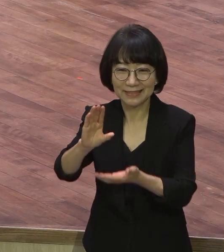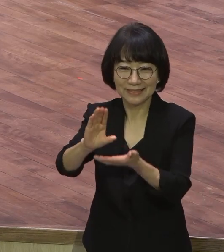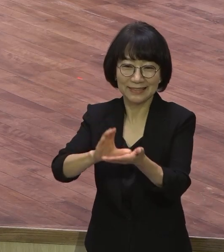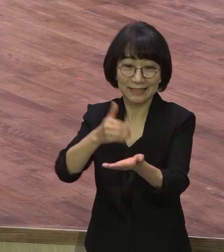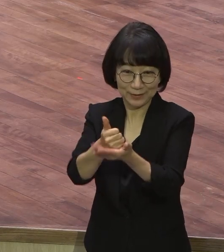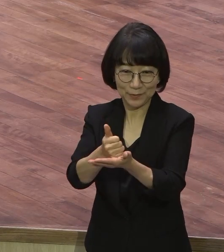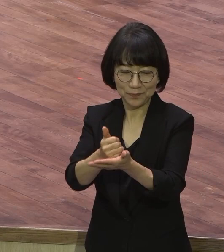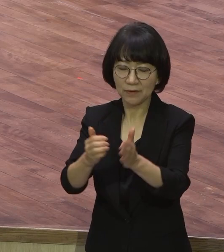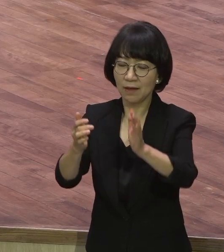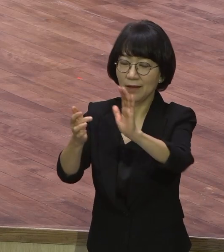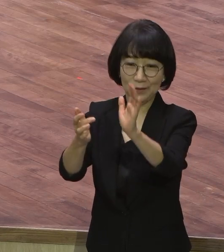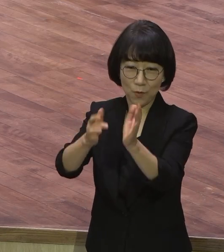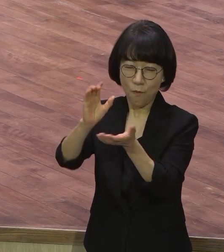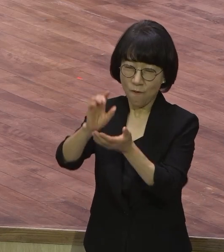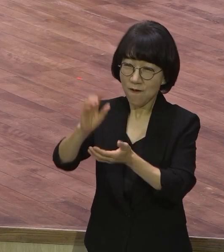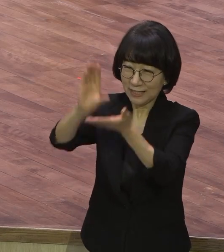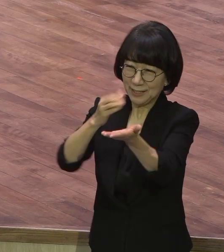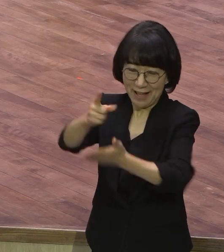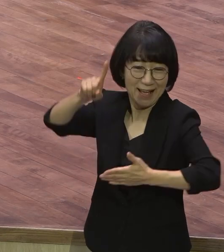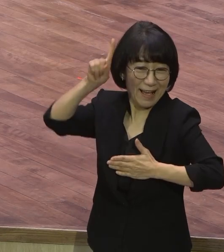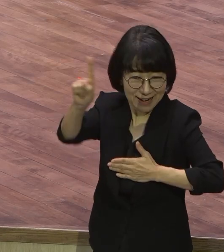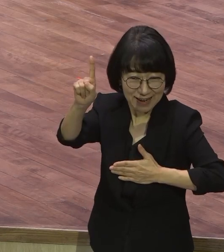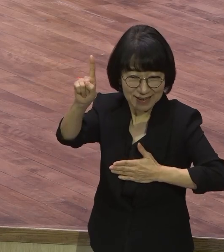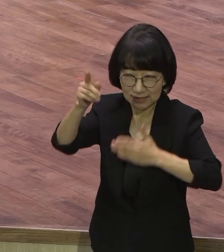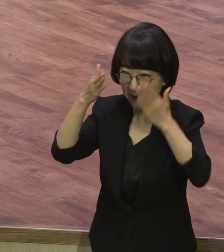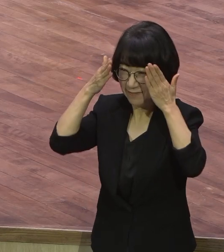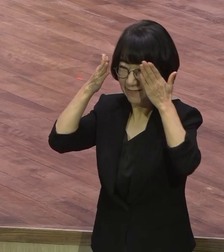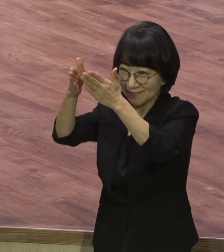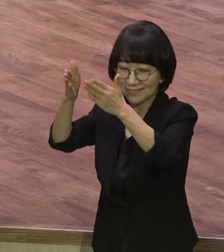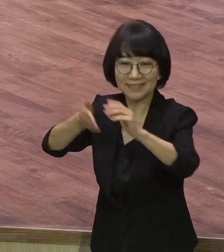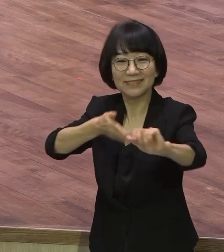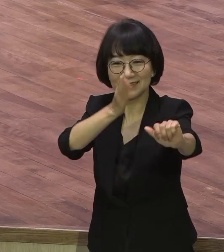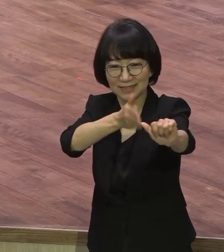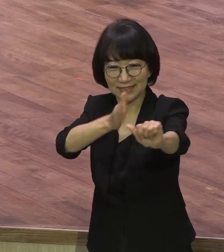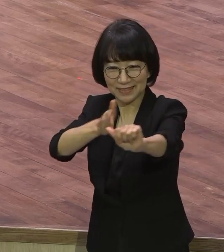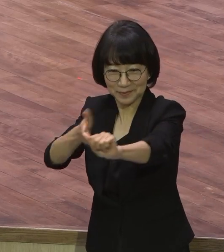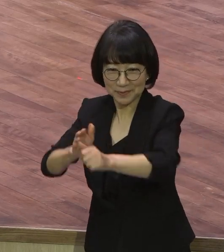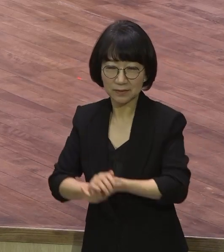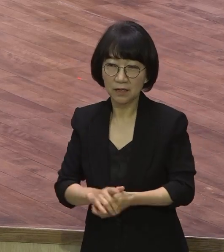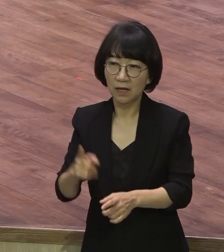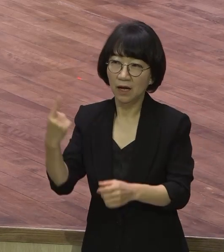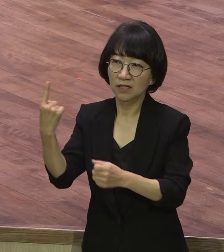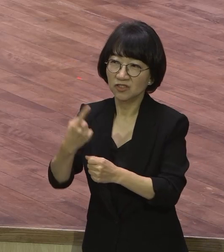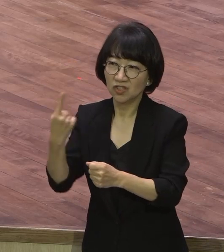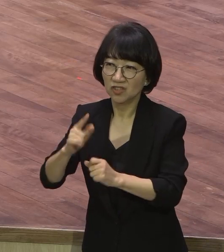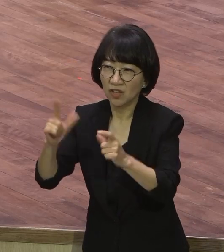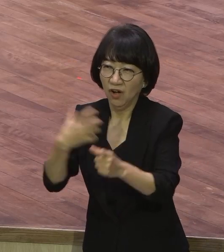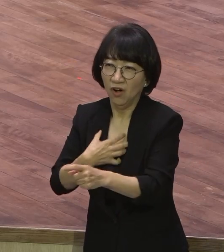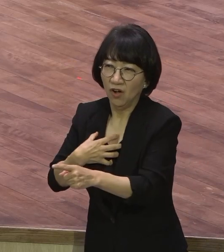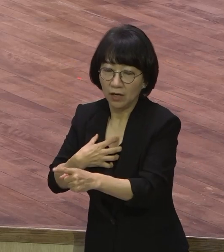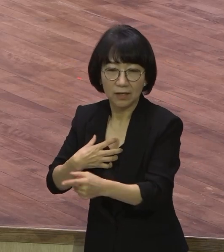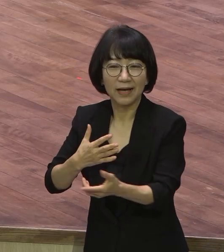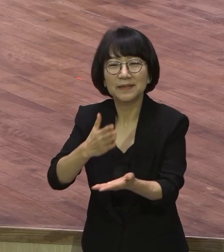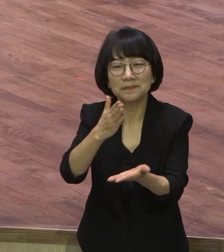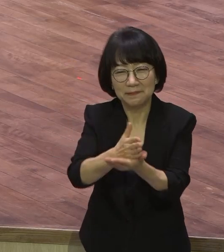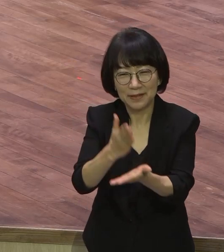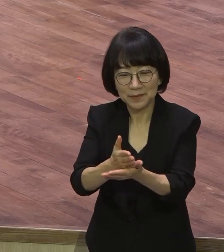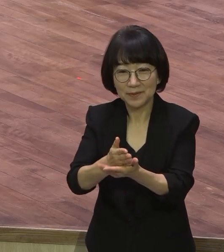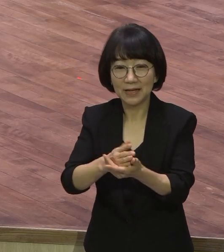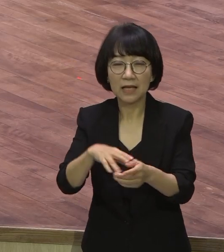그리스도. 오직 그리스도 바라보시기 바랍니다. 오직 그리스도. 천년 근심이 아니라 영원한